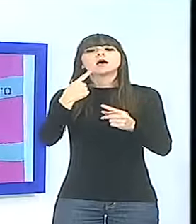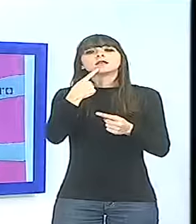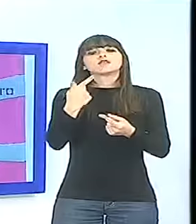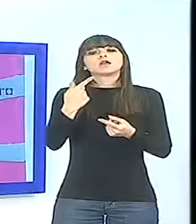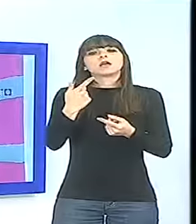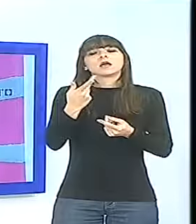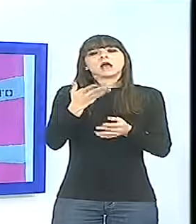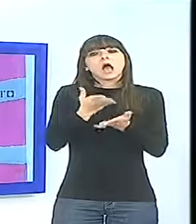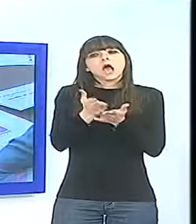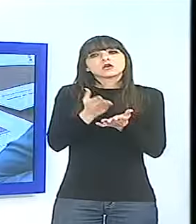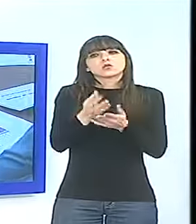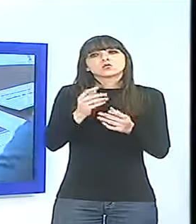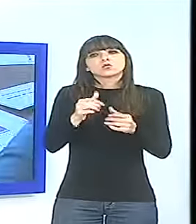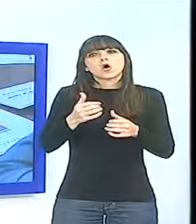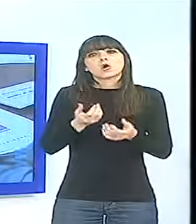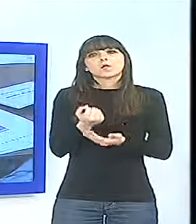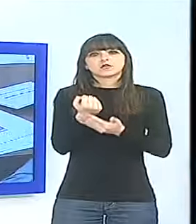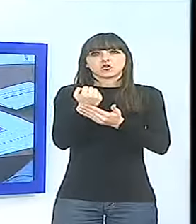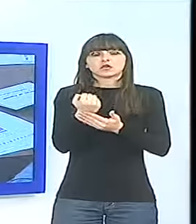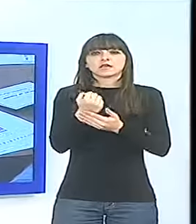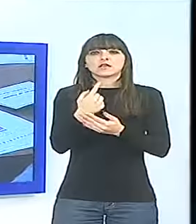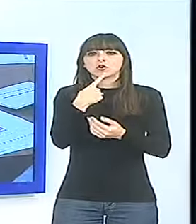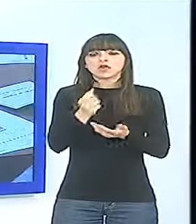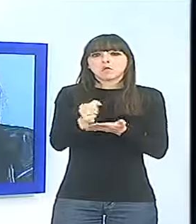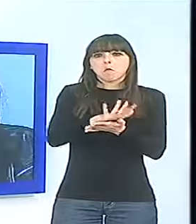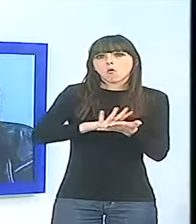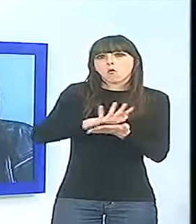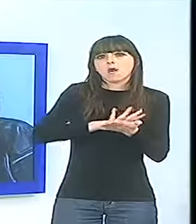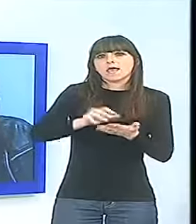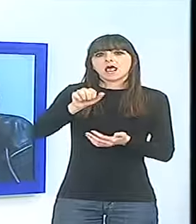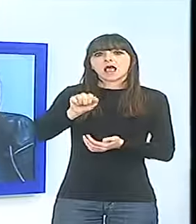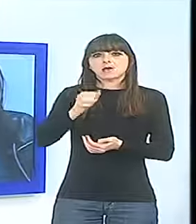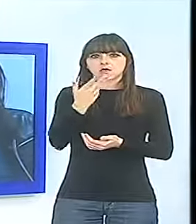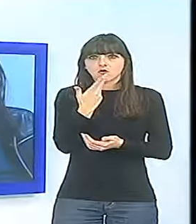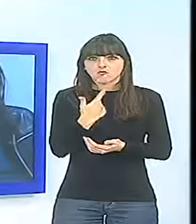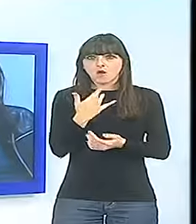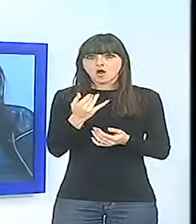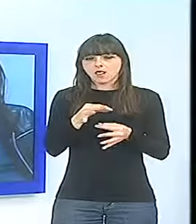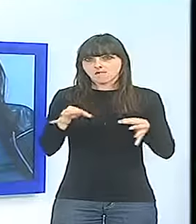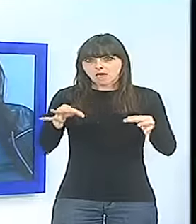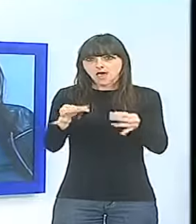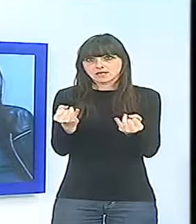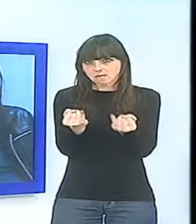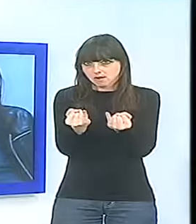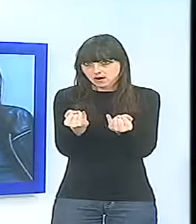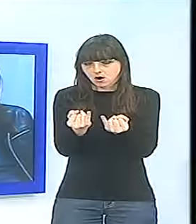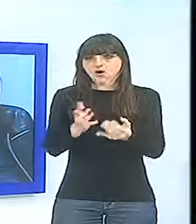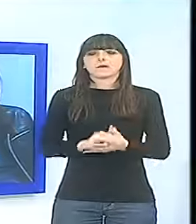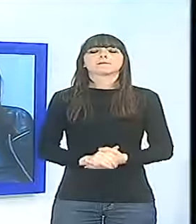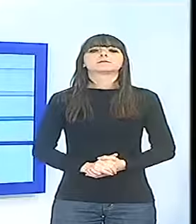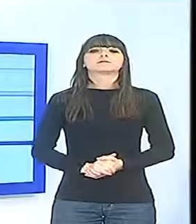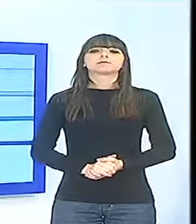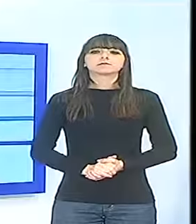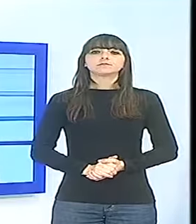fare l'autosmaltimento dell'amianto di piccole metrature. Nel corso dell'incontro verranno forniti tutti i dettagli del